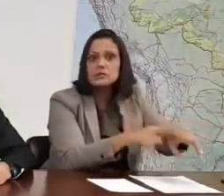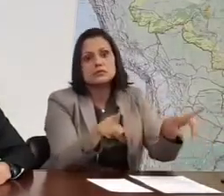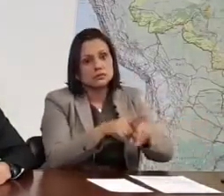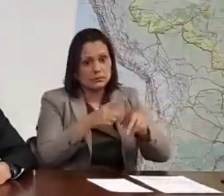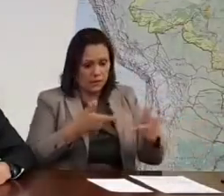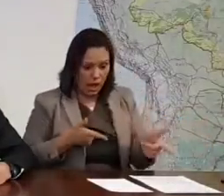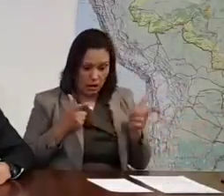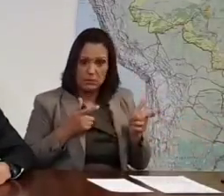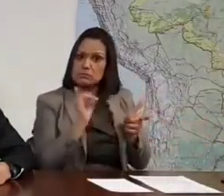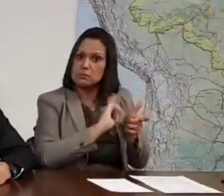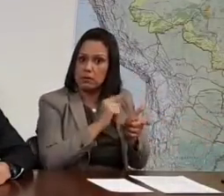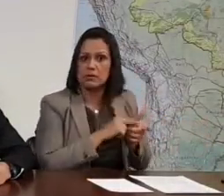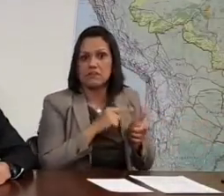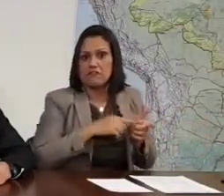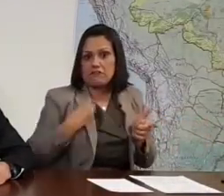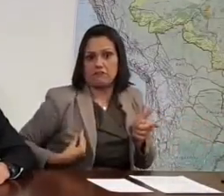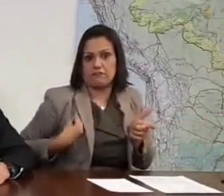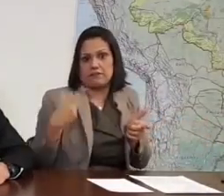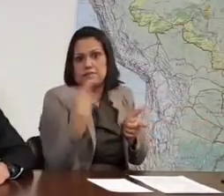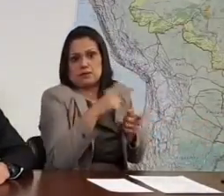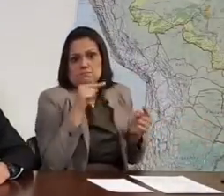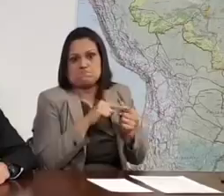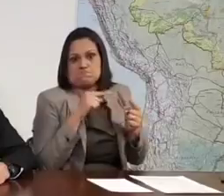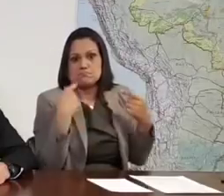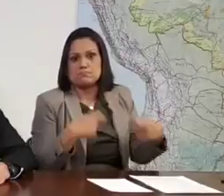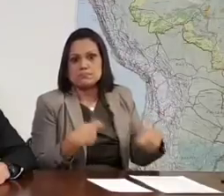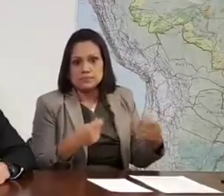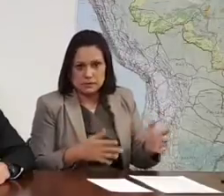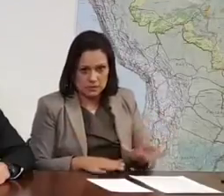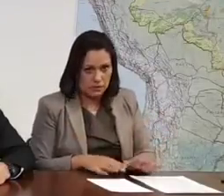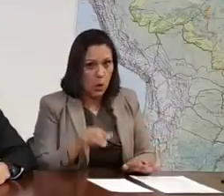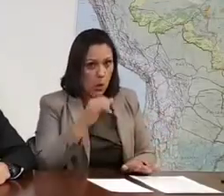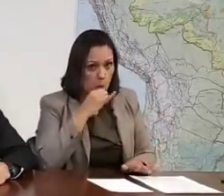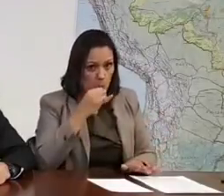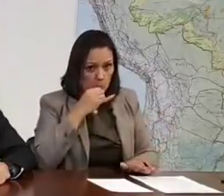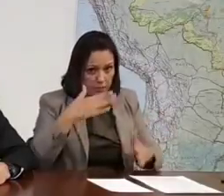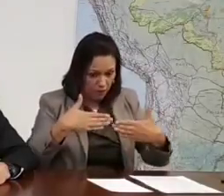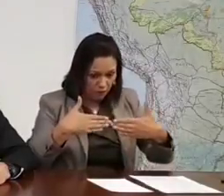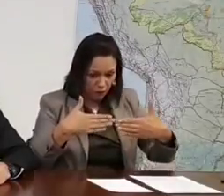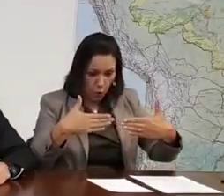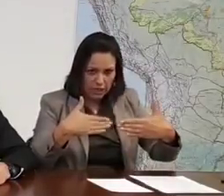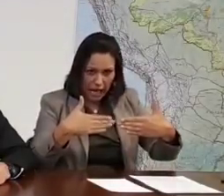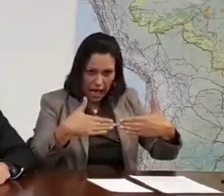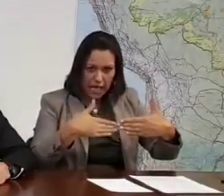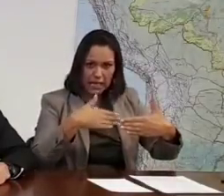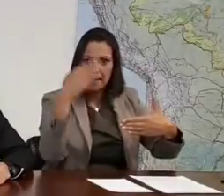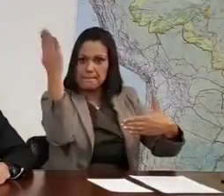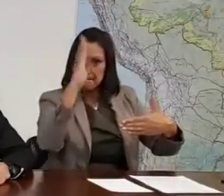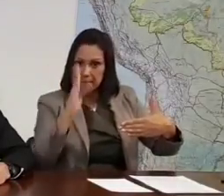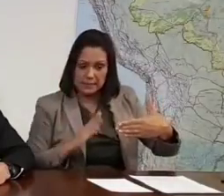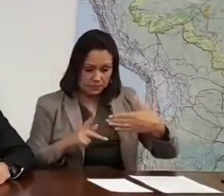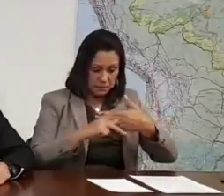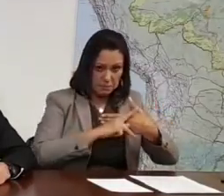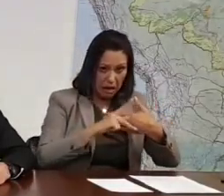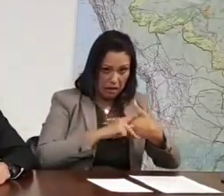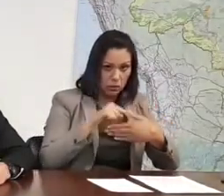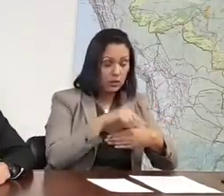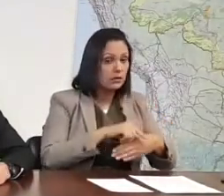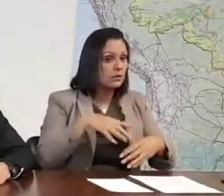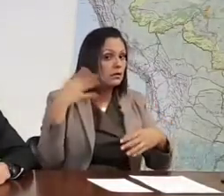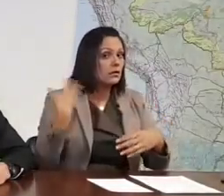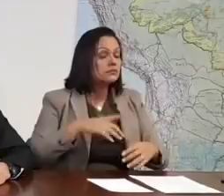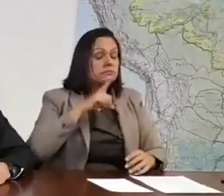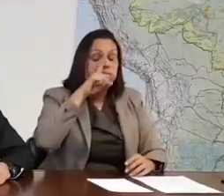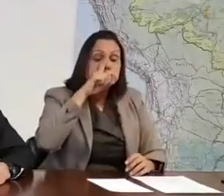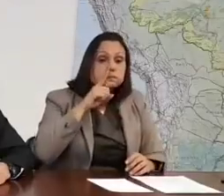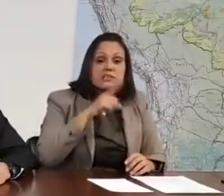né? E por exemplo, nós temos situações na fronteira com o Uruguai, com a Argentina e com o Paraguai, gravíssimas, provocadas por